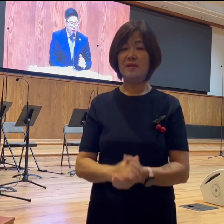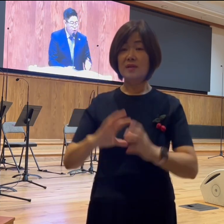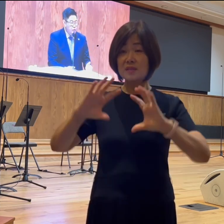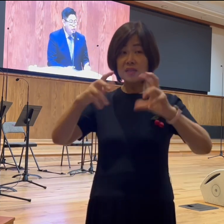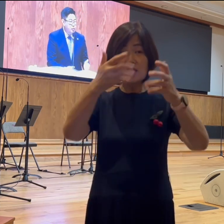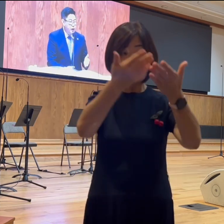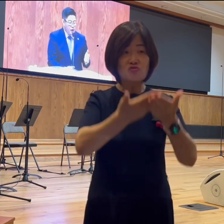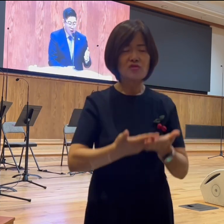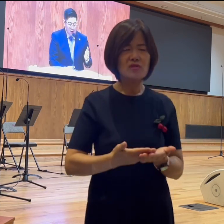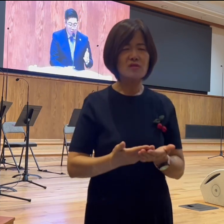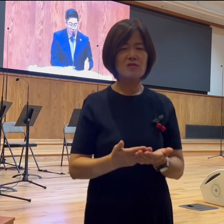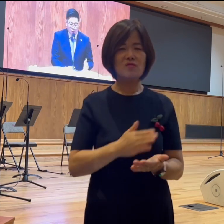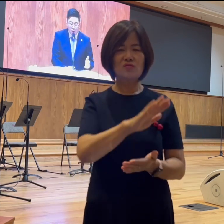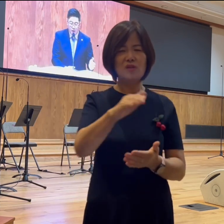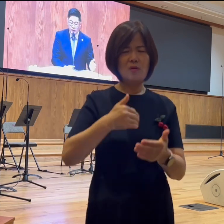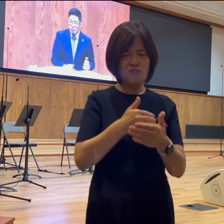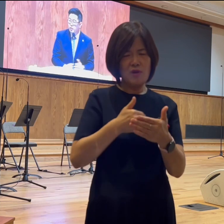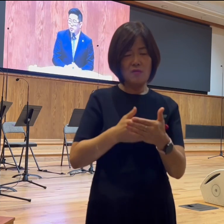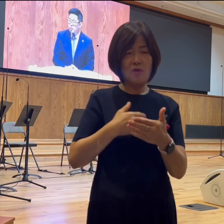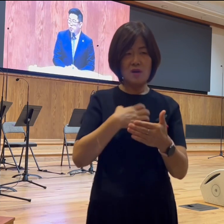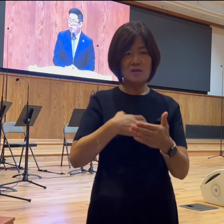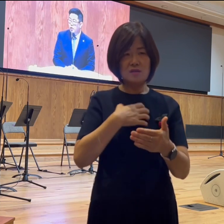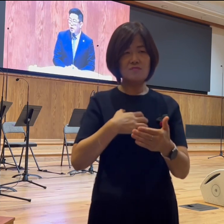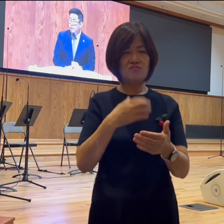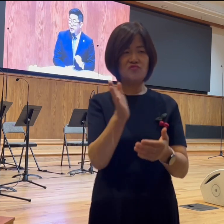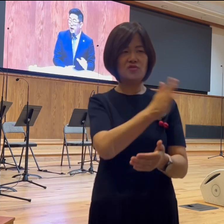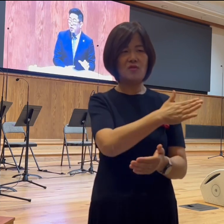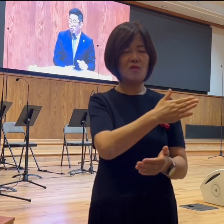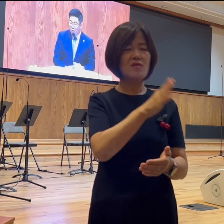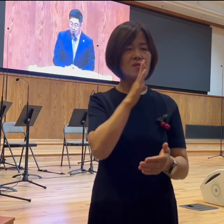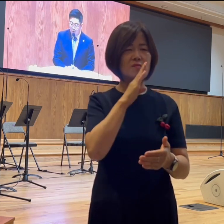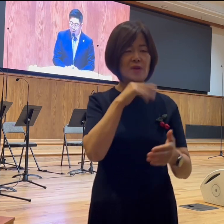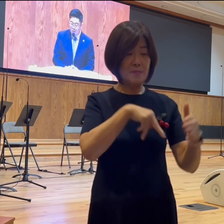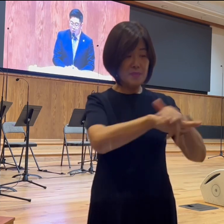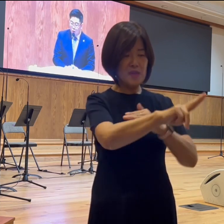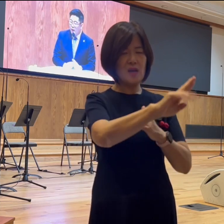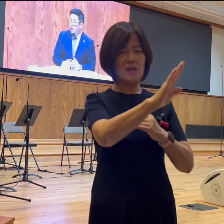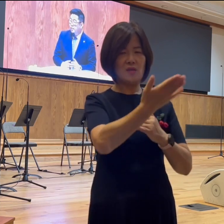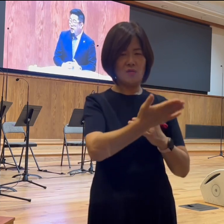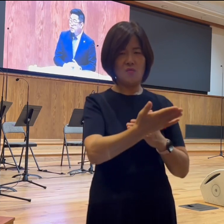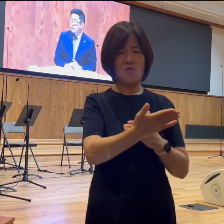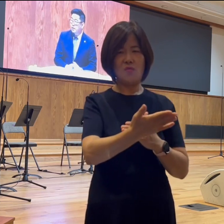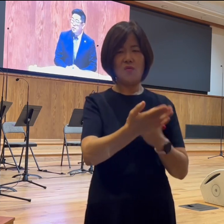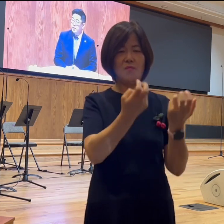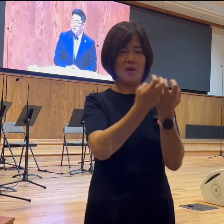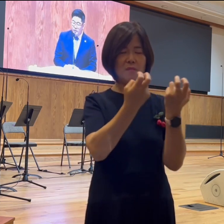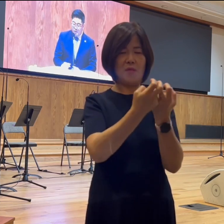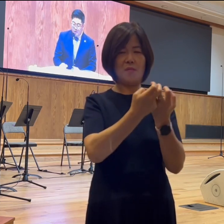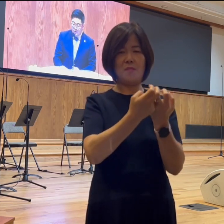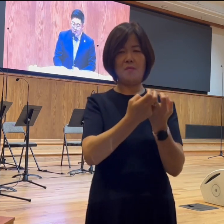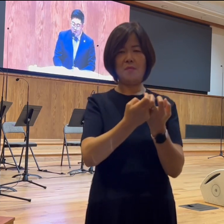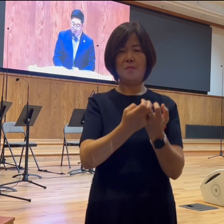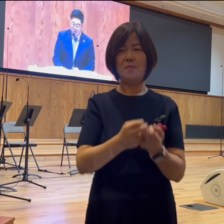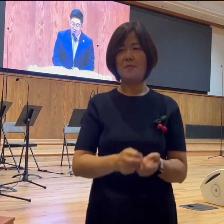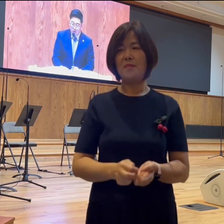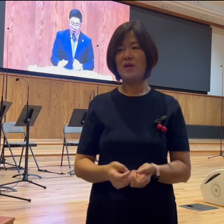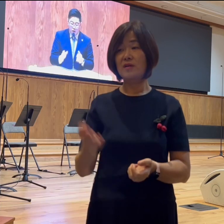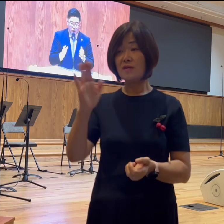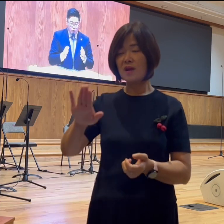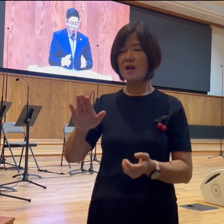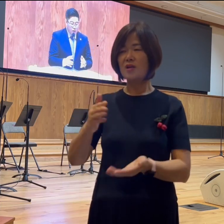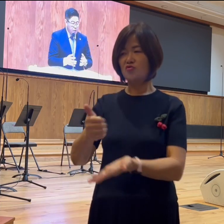세상이 주는 것은 우리의 불안과 근심의 요소로부터 피하고 도망하는 방책들이라고 했죠.